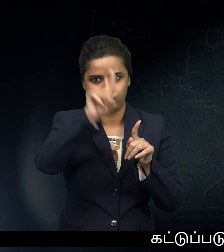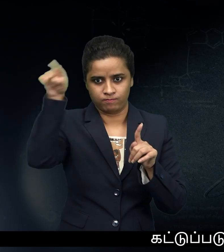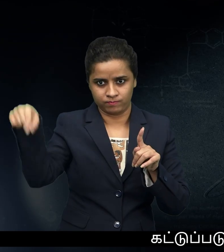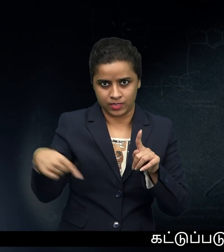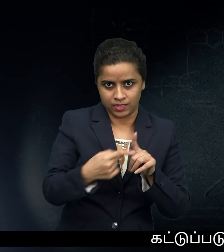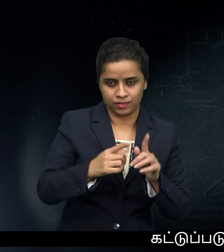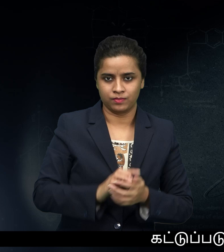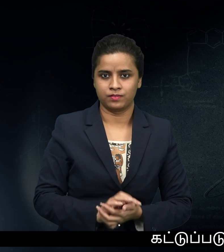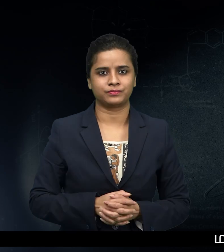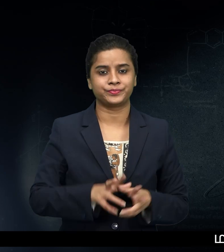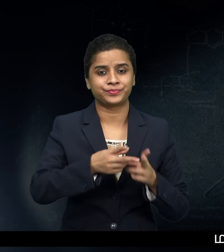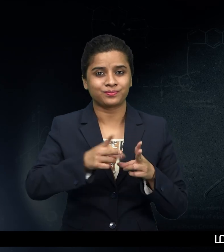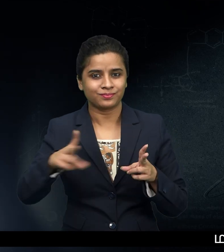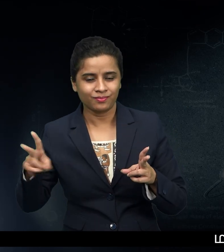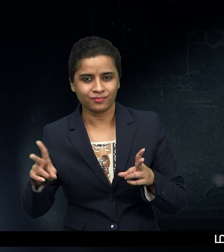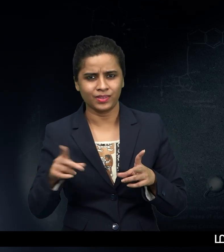மின்கூறு. மாறி மின்தடை,